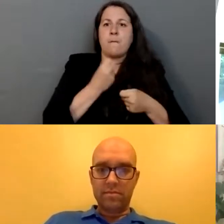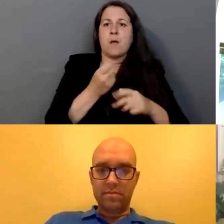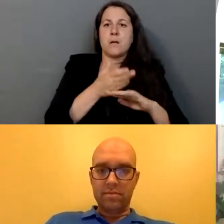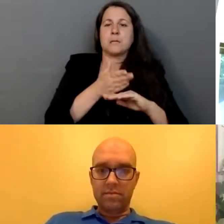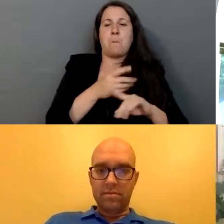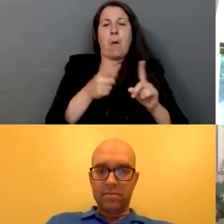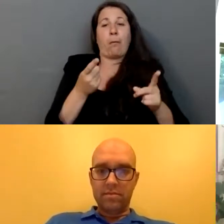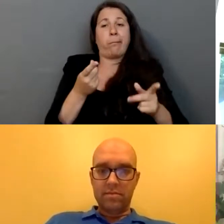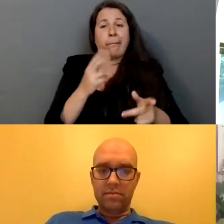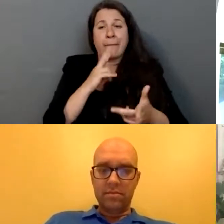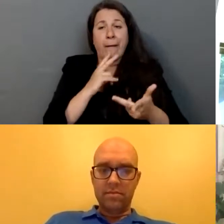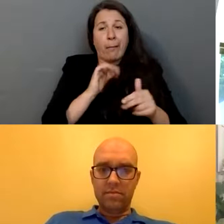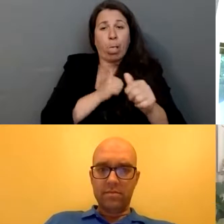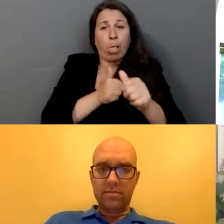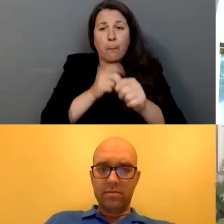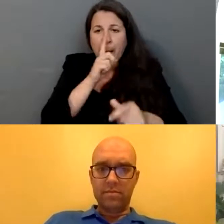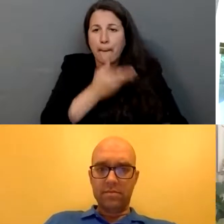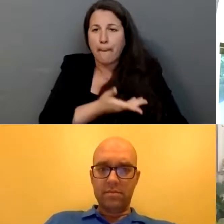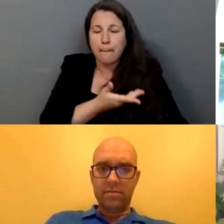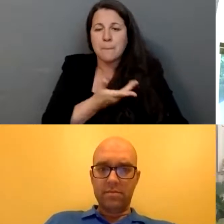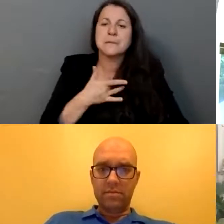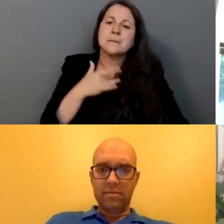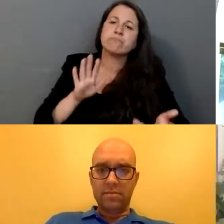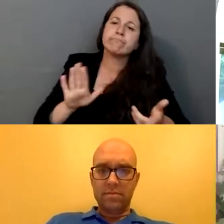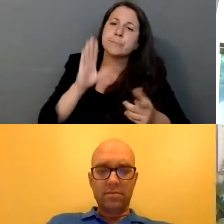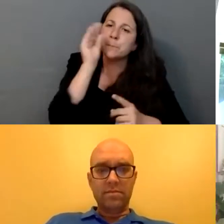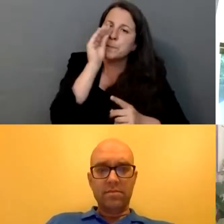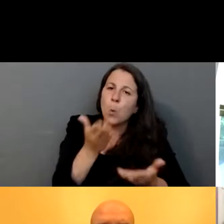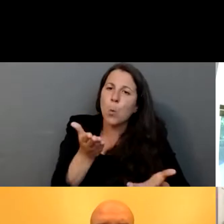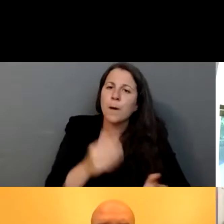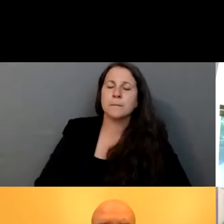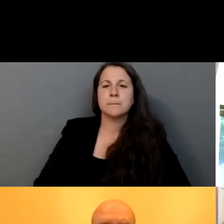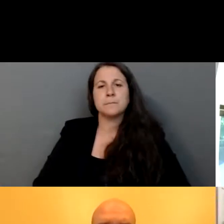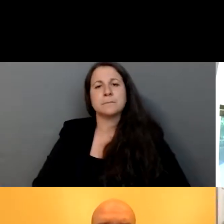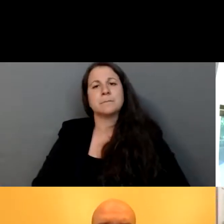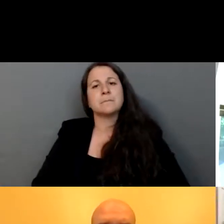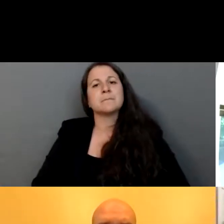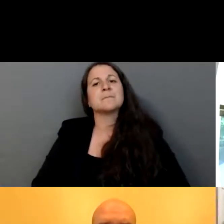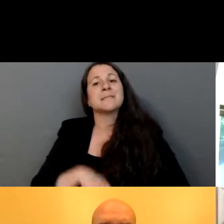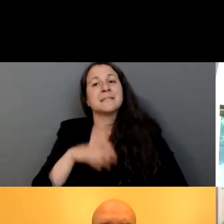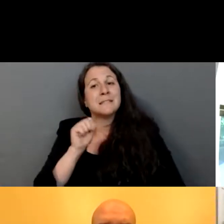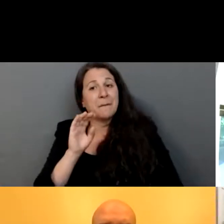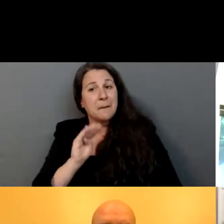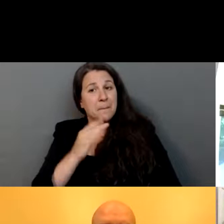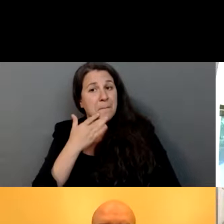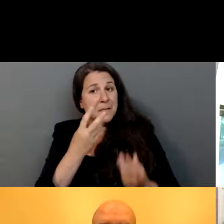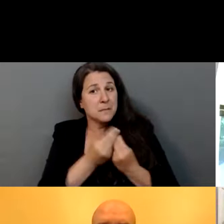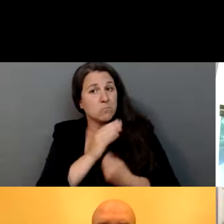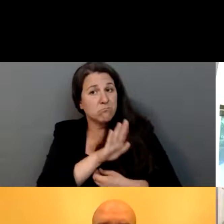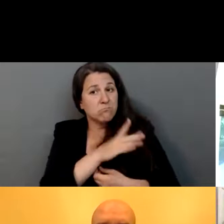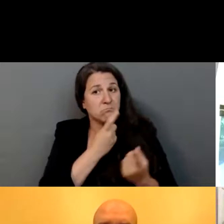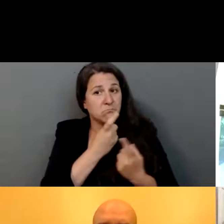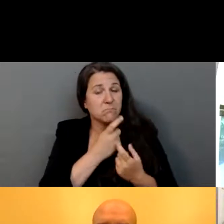pas grand-chose. Alors, c'était ça. Merci. Merci, Catherine, pour votre question. Parmi les panélistes,